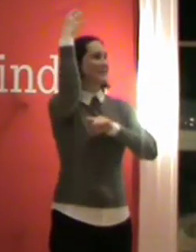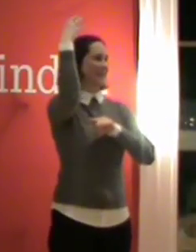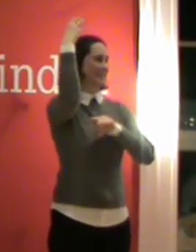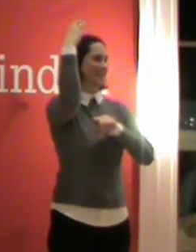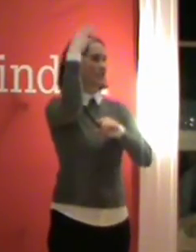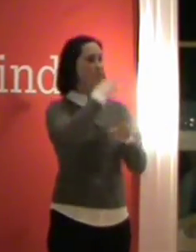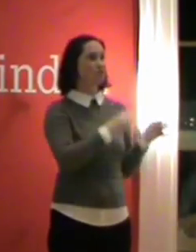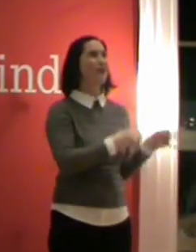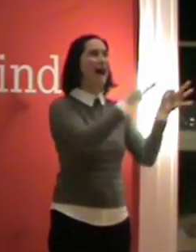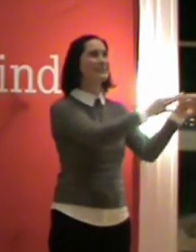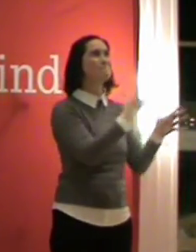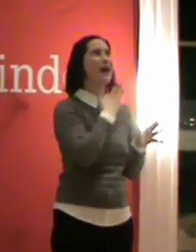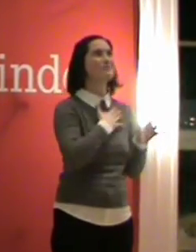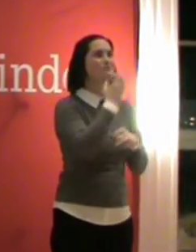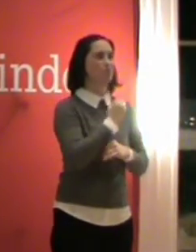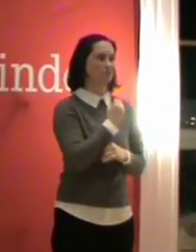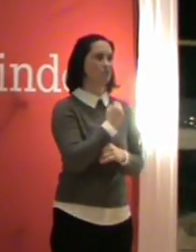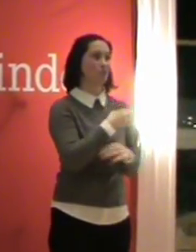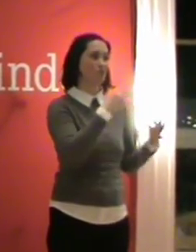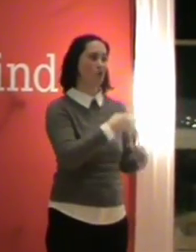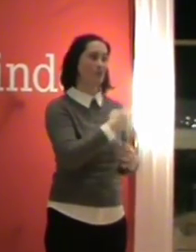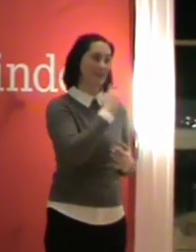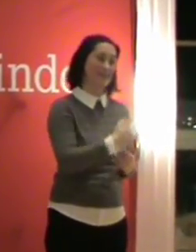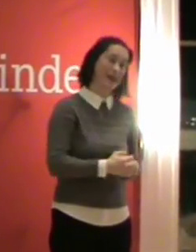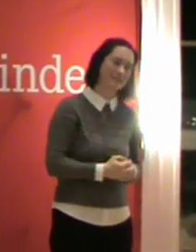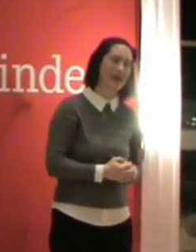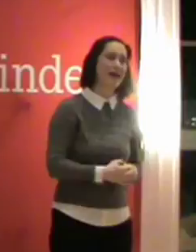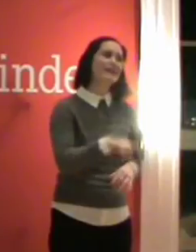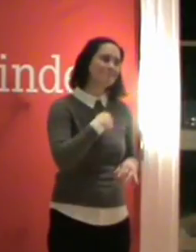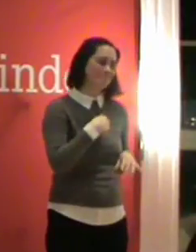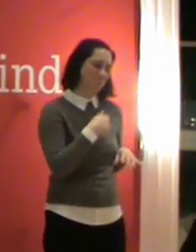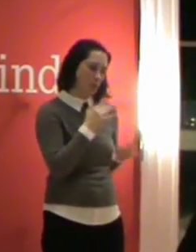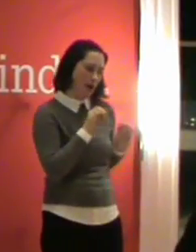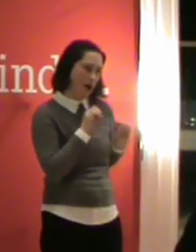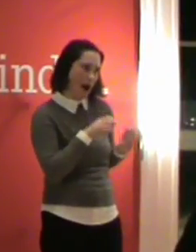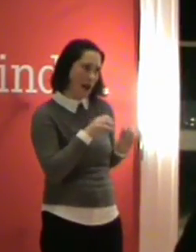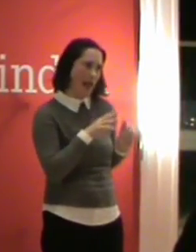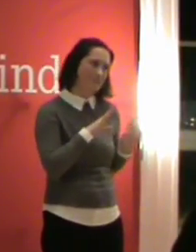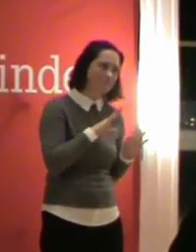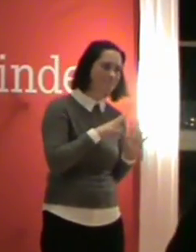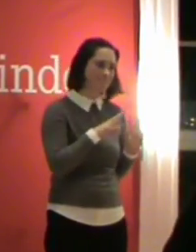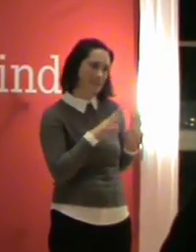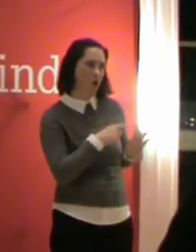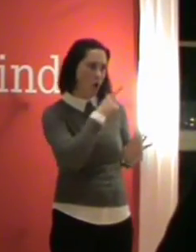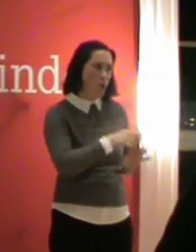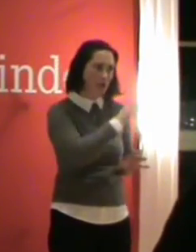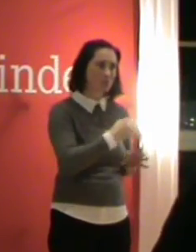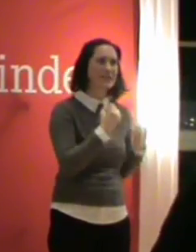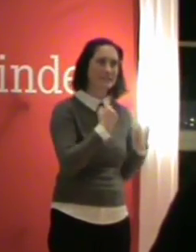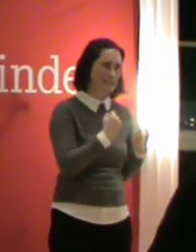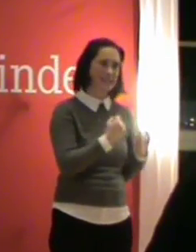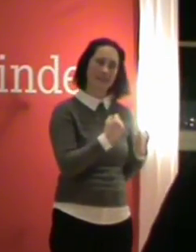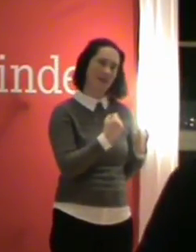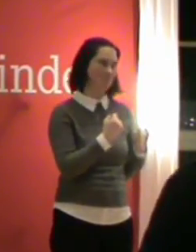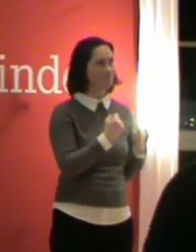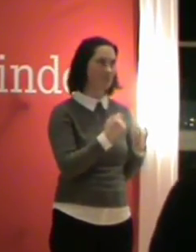eigentlich das, was sie sich wünscht. Ich habe ihr natürlich versucht zu vermitteln, dass es jetzt nicht hundertprozentig sicher ist, dass